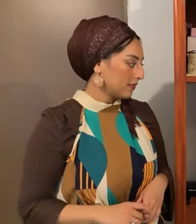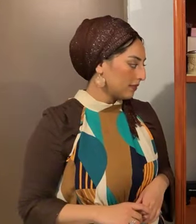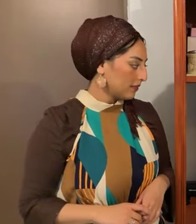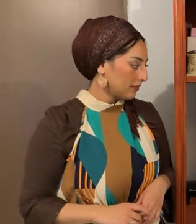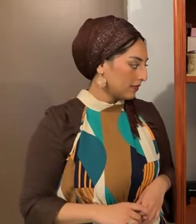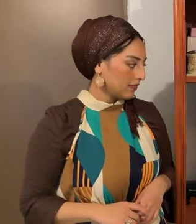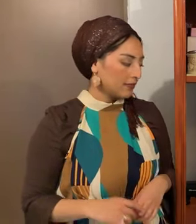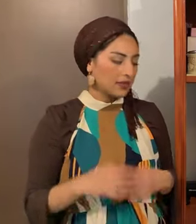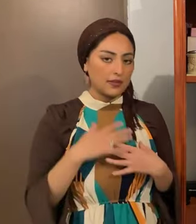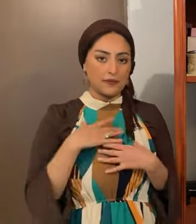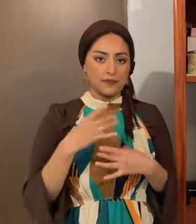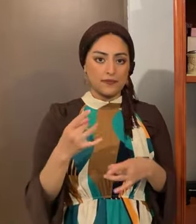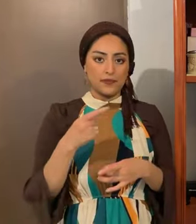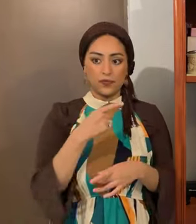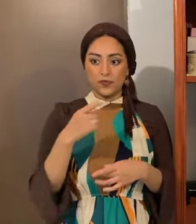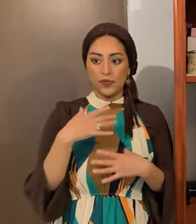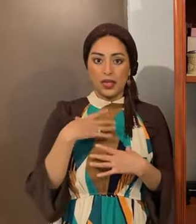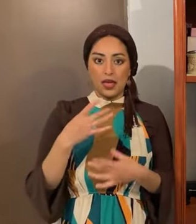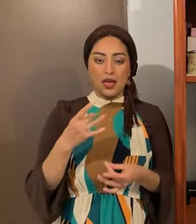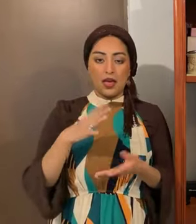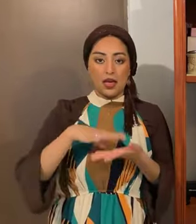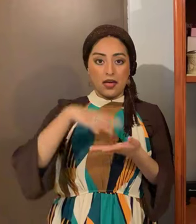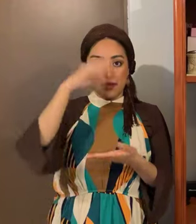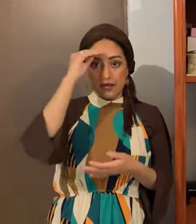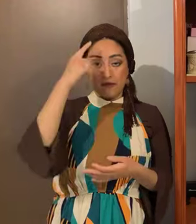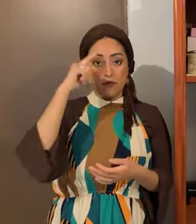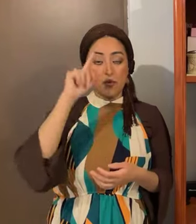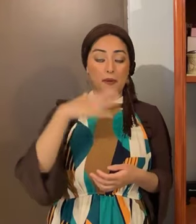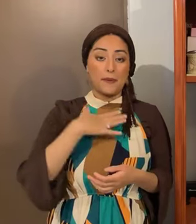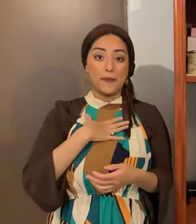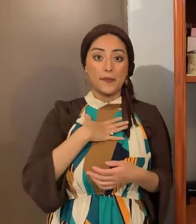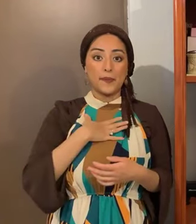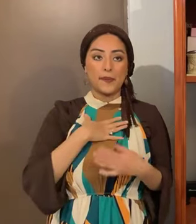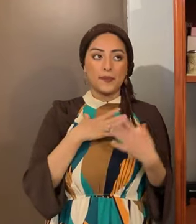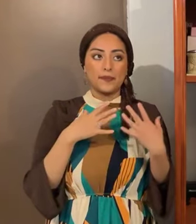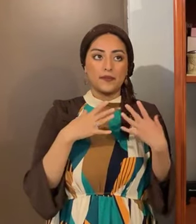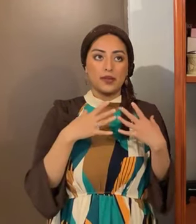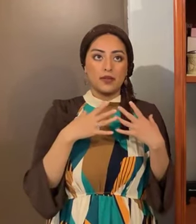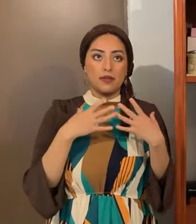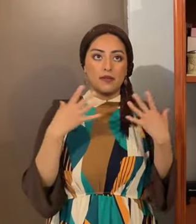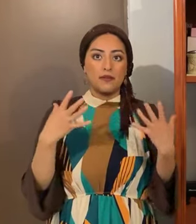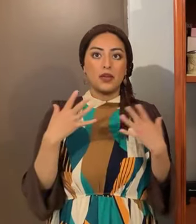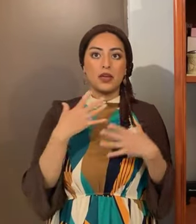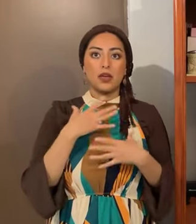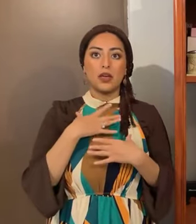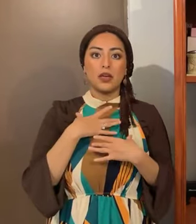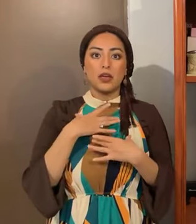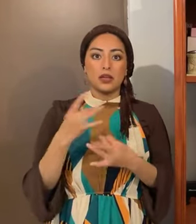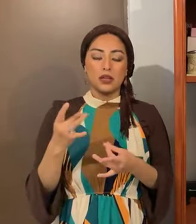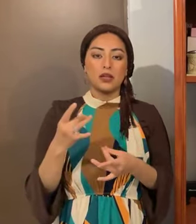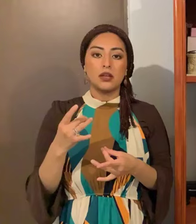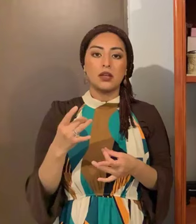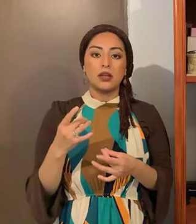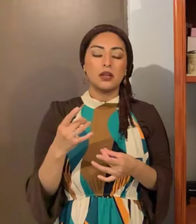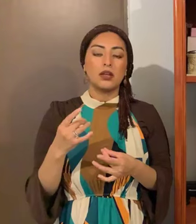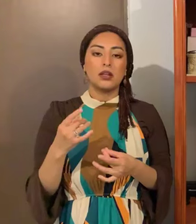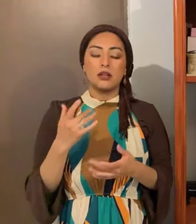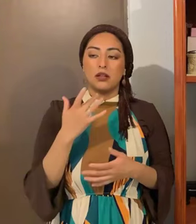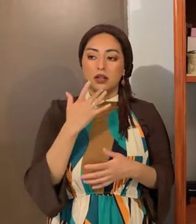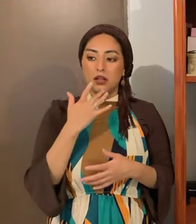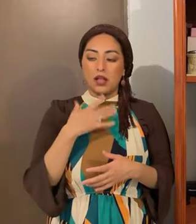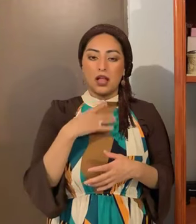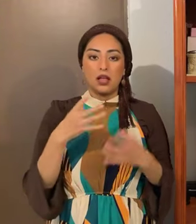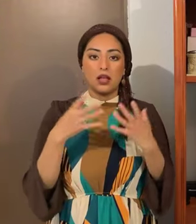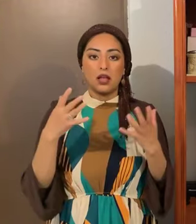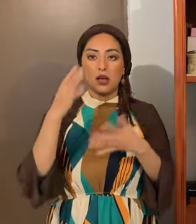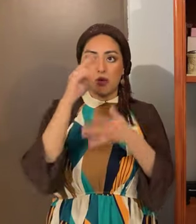En verdad que es muy interesante todo esto. No sé, digo, al menos para mí es súper interesante. Es parte